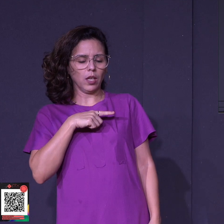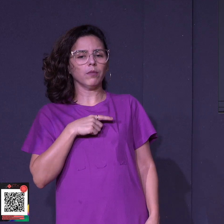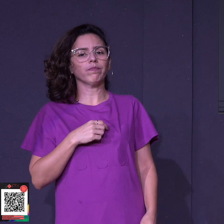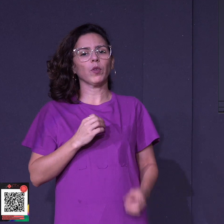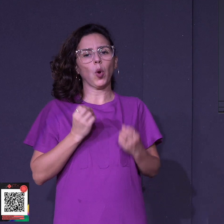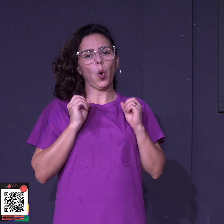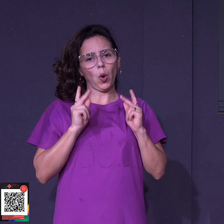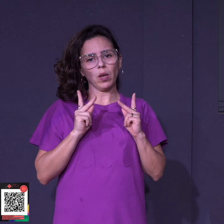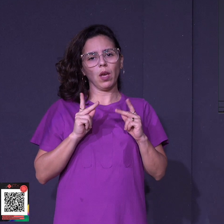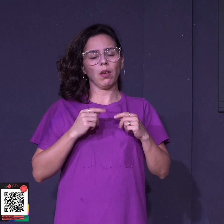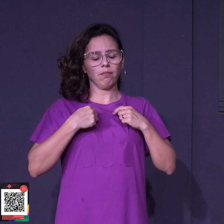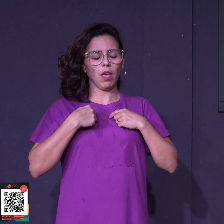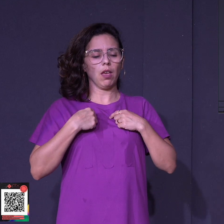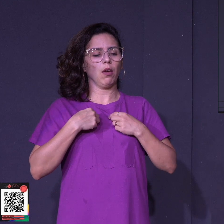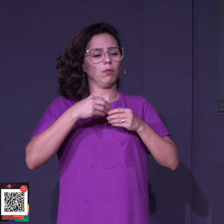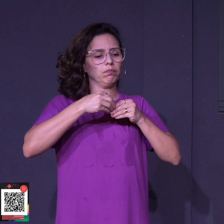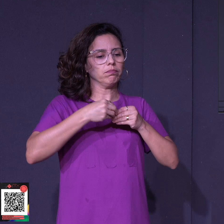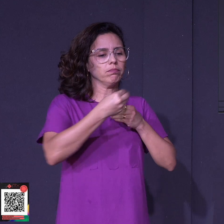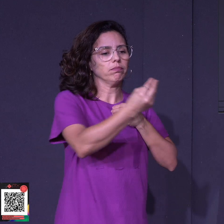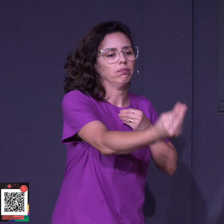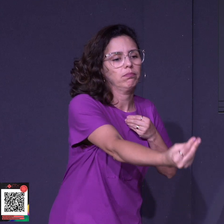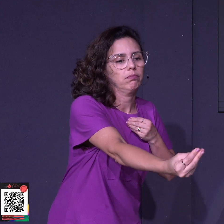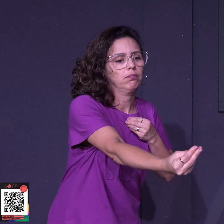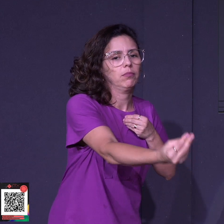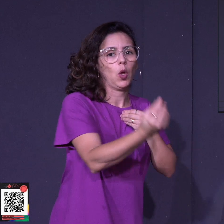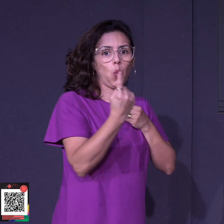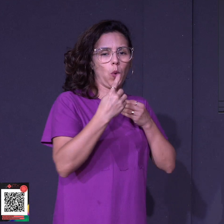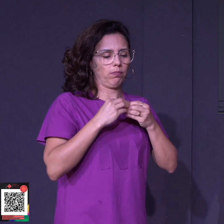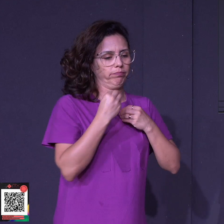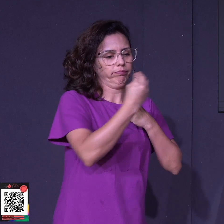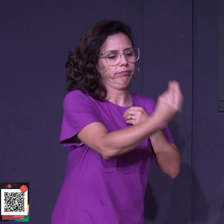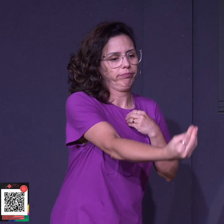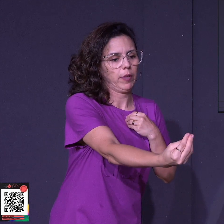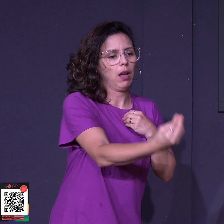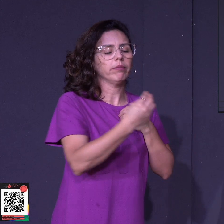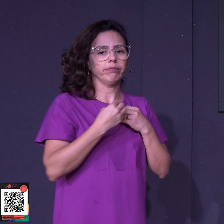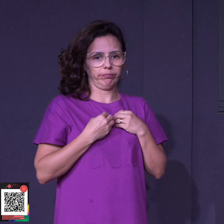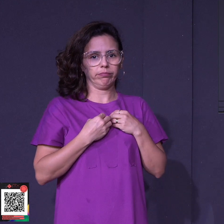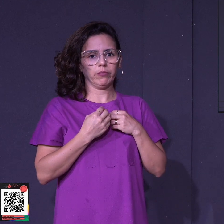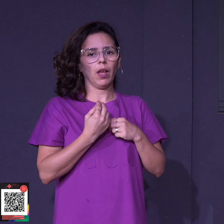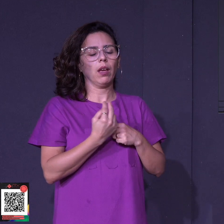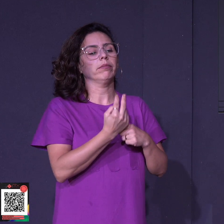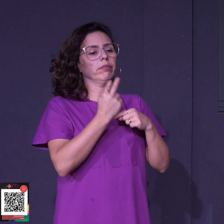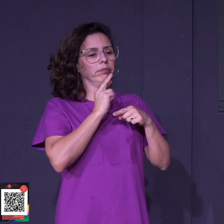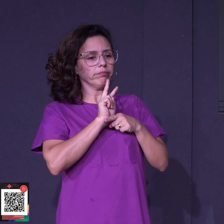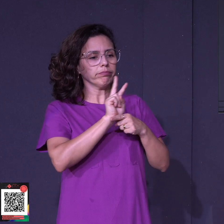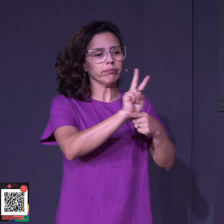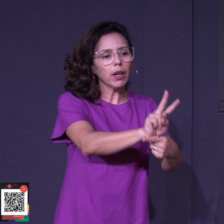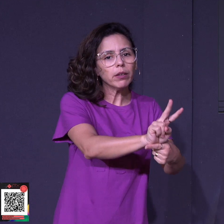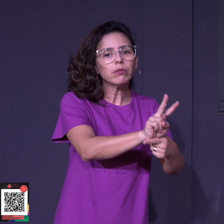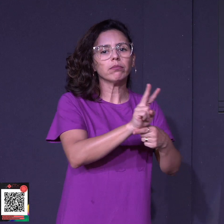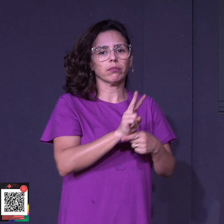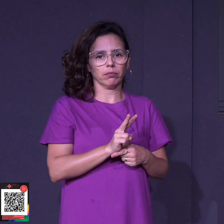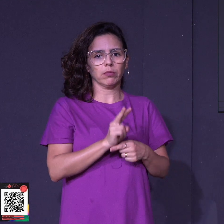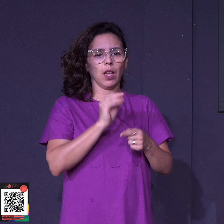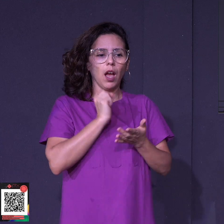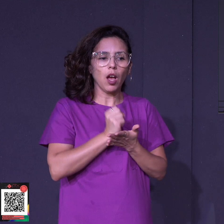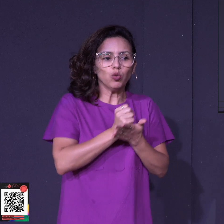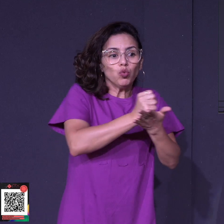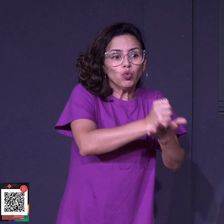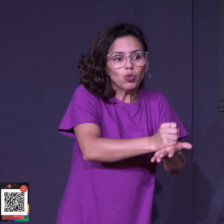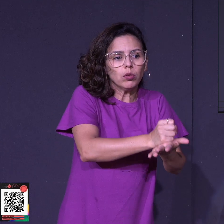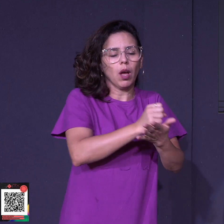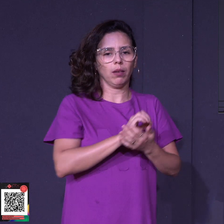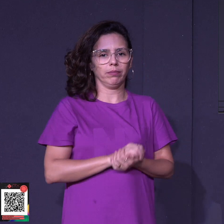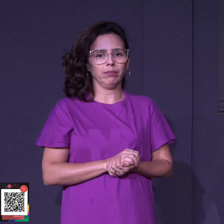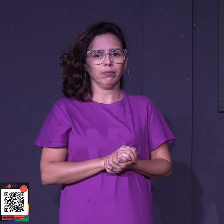algo emprestado. Vocês ouviram o que foi dito? Ame o seu próximo e odeie o seu inimigo?